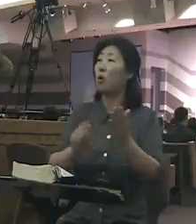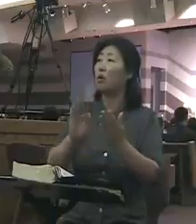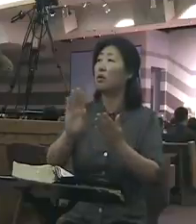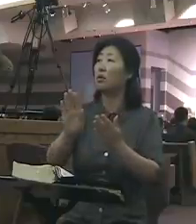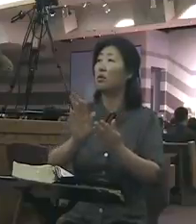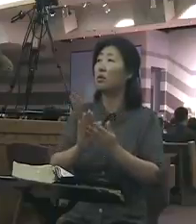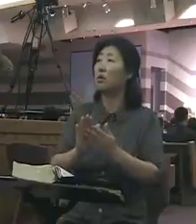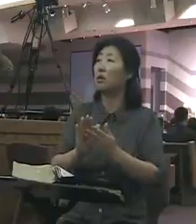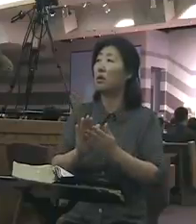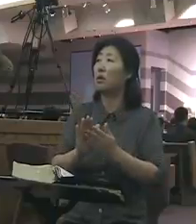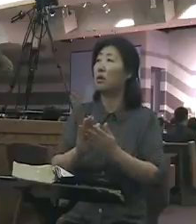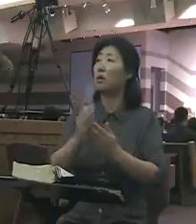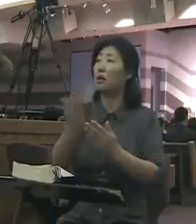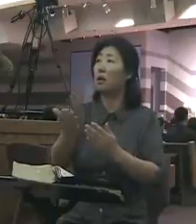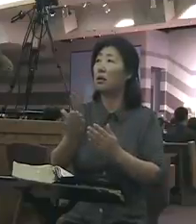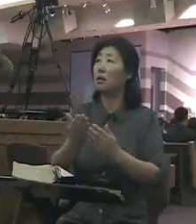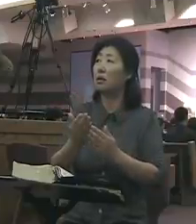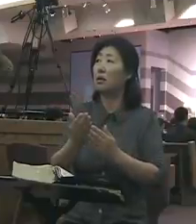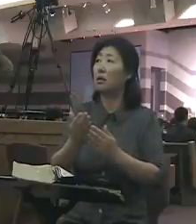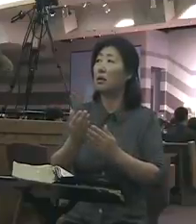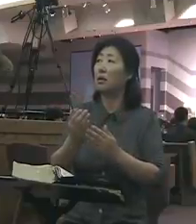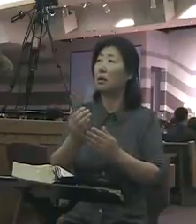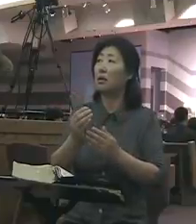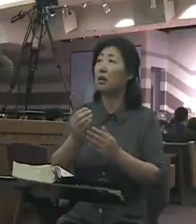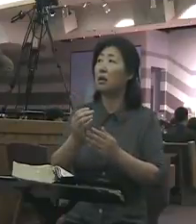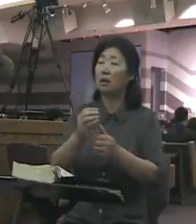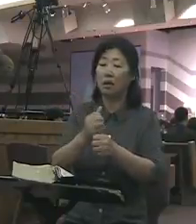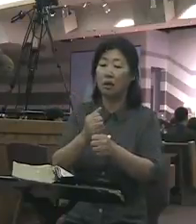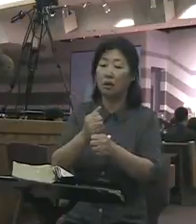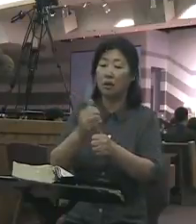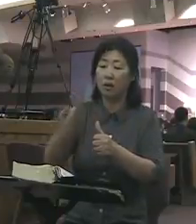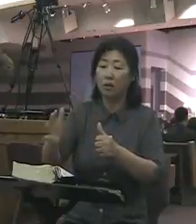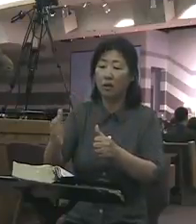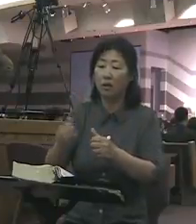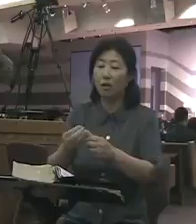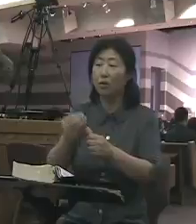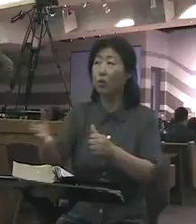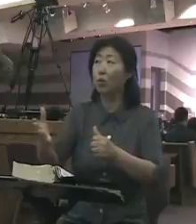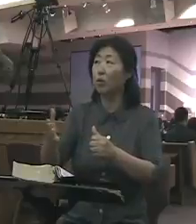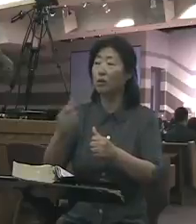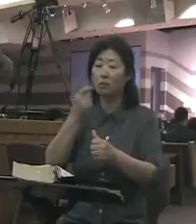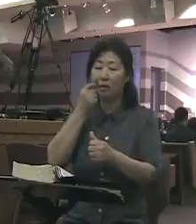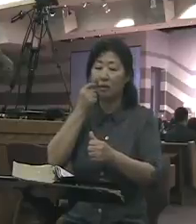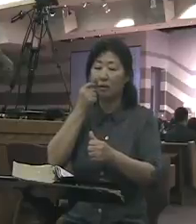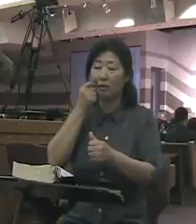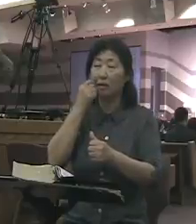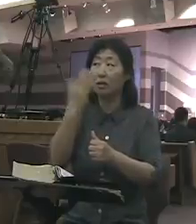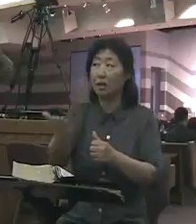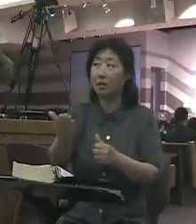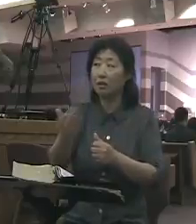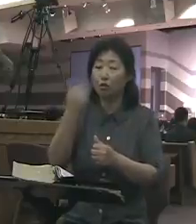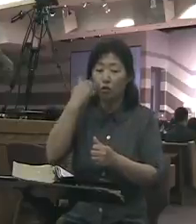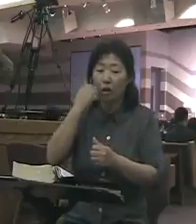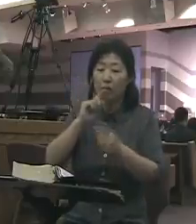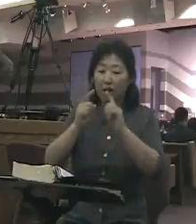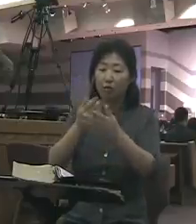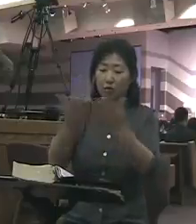당신은 당신이 놓지 못하는 그것이 바로 당신이 누구인가를 말해줍니다. 제가 이 말을